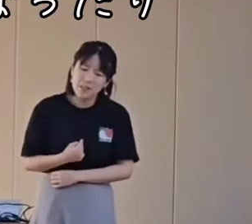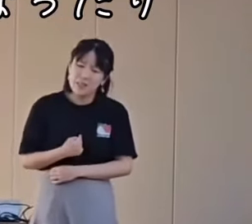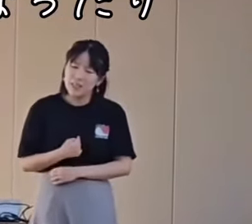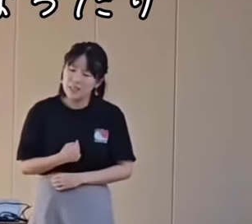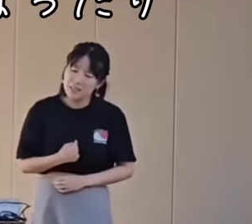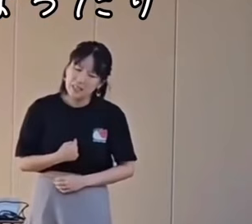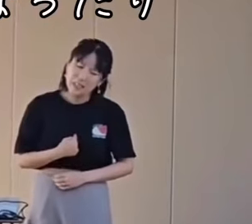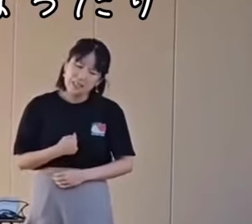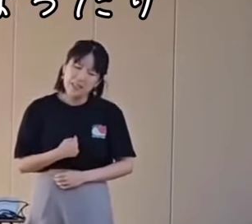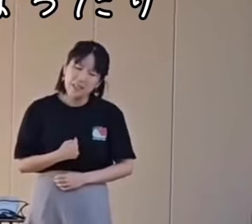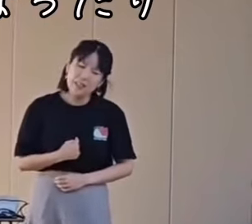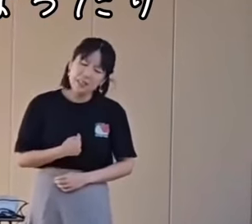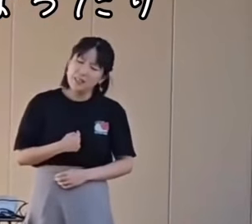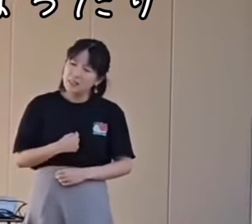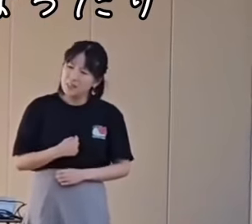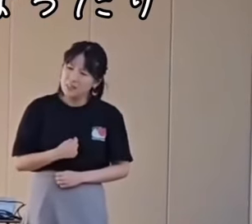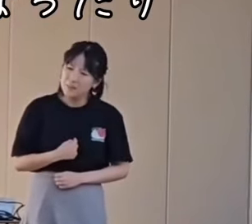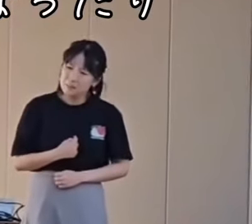り、